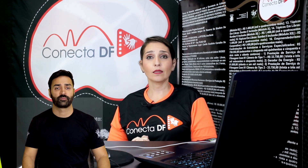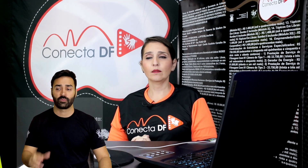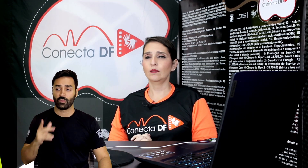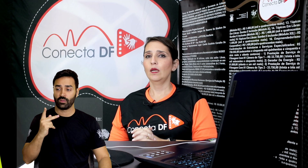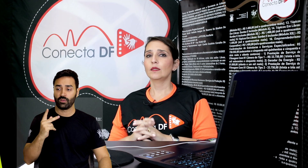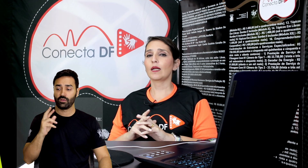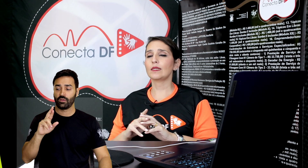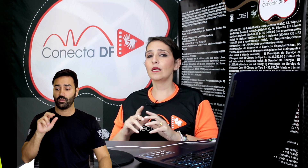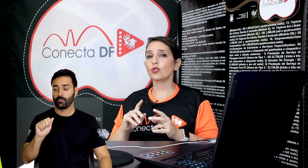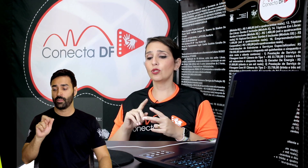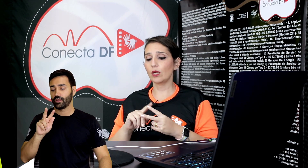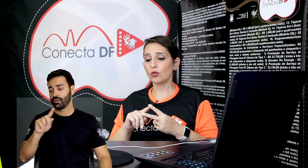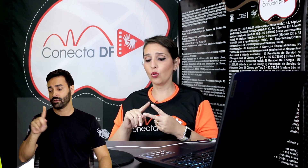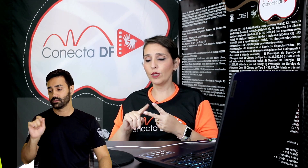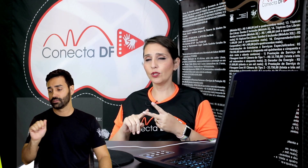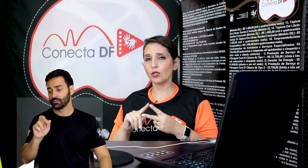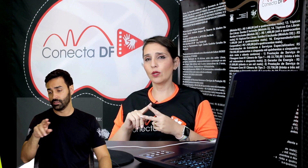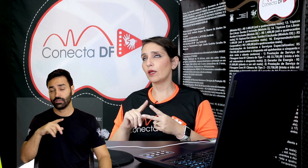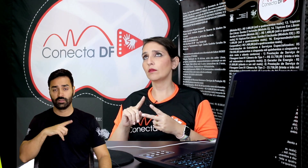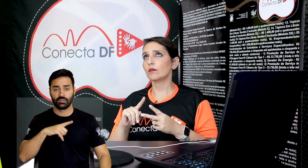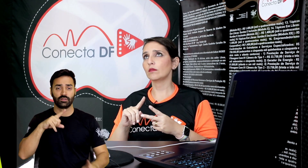Trazer. Trazer a gente tem